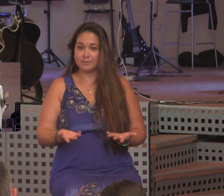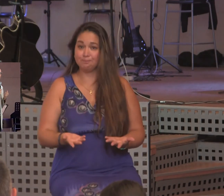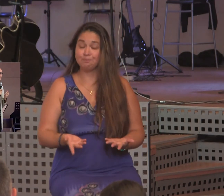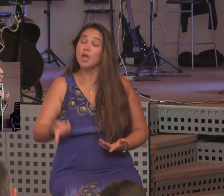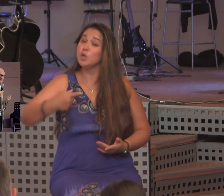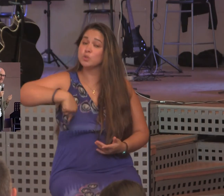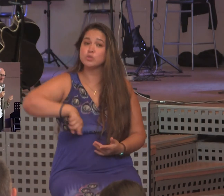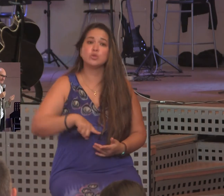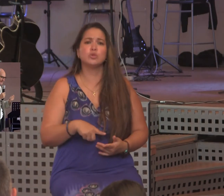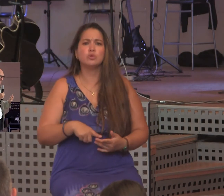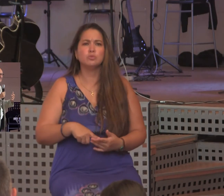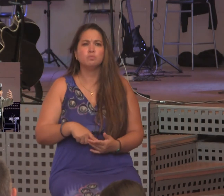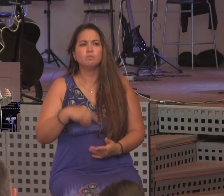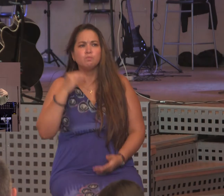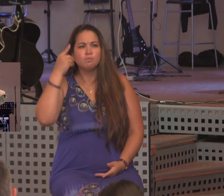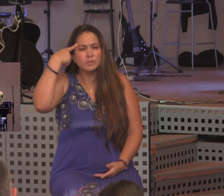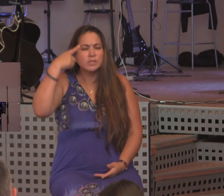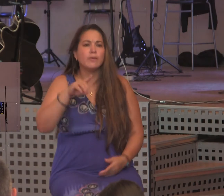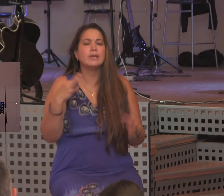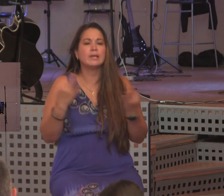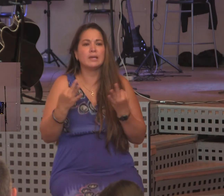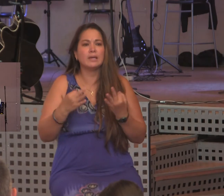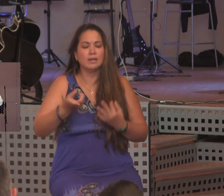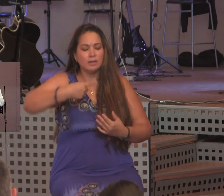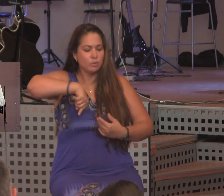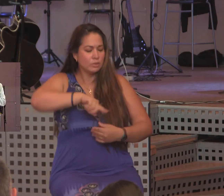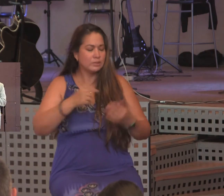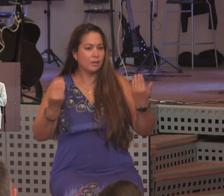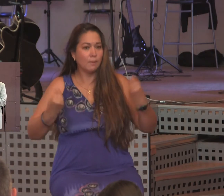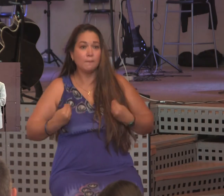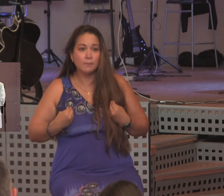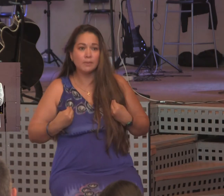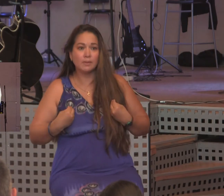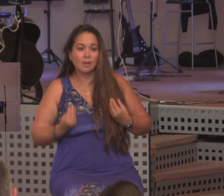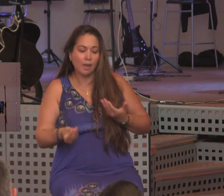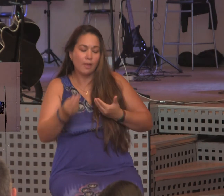Debemos de ser conscientes de que llevamos dentro